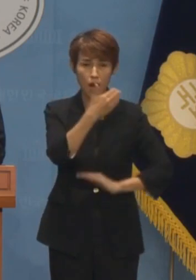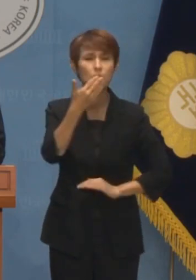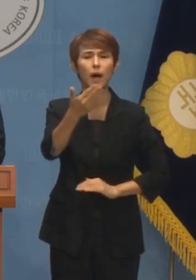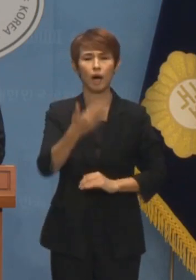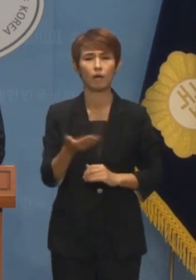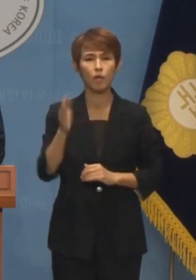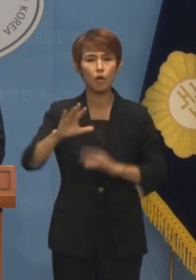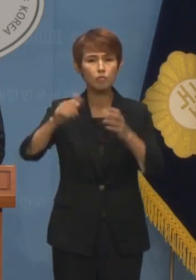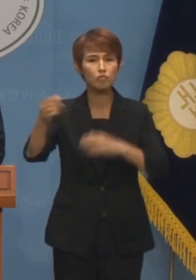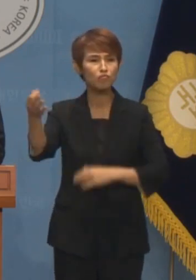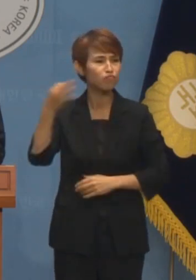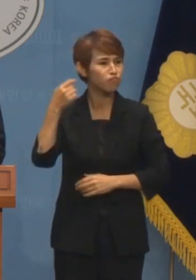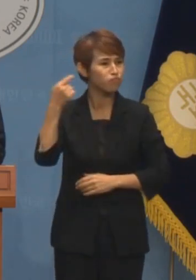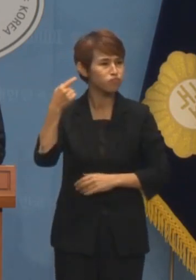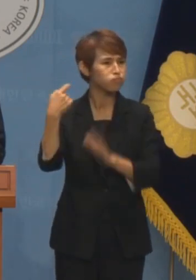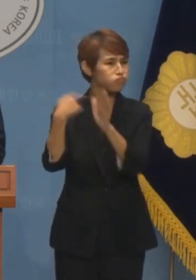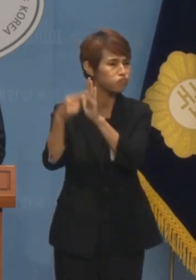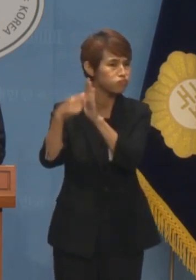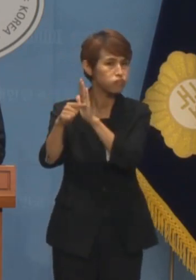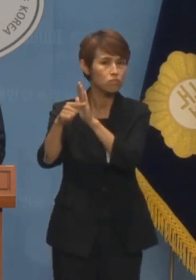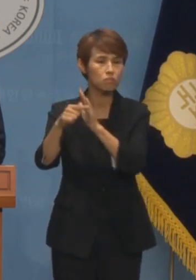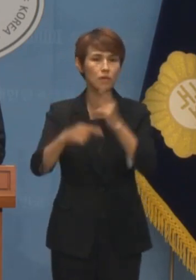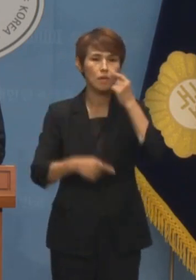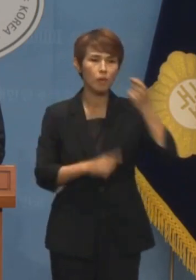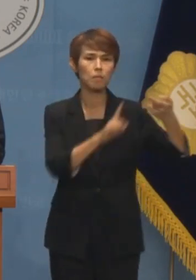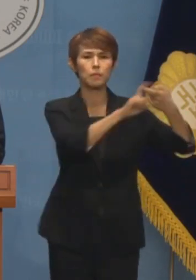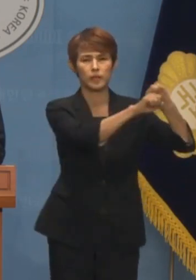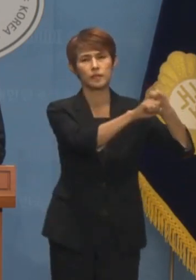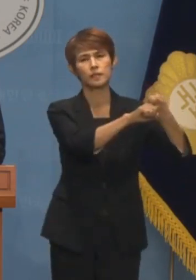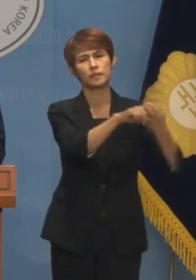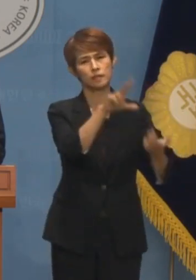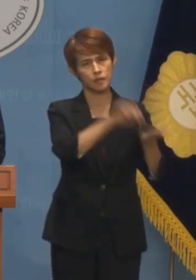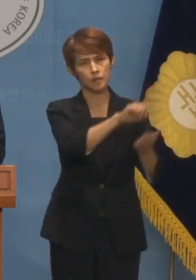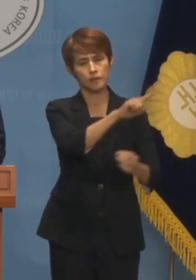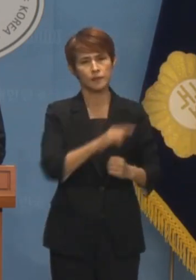목소리는 아랑곳하지 않고 일본 편을 들어주었습니다.